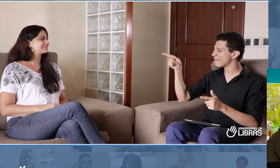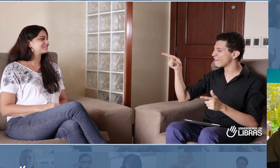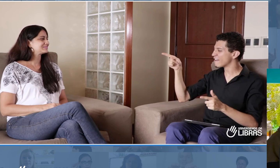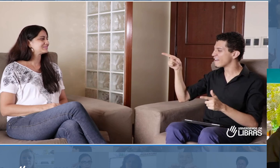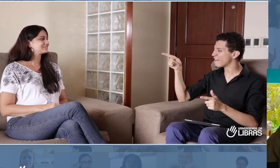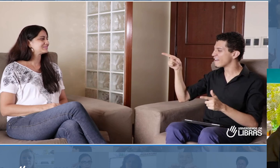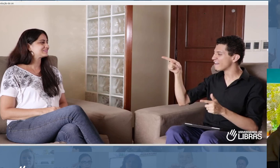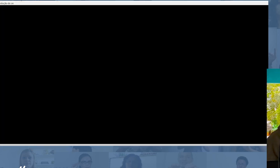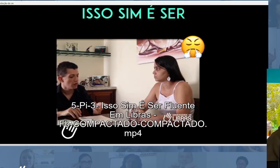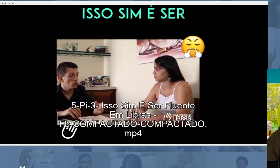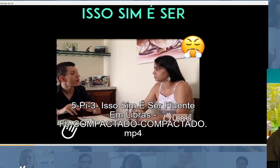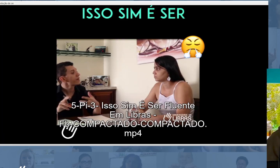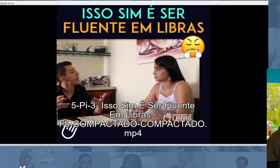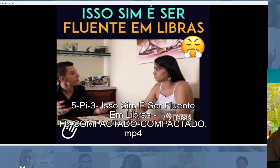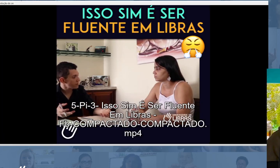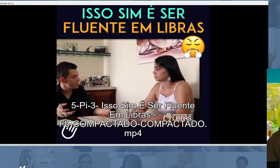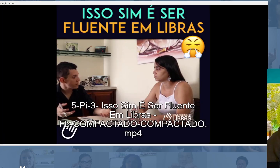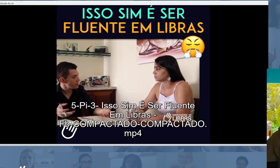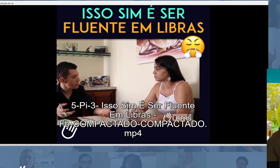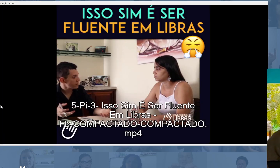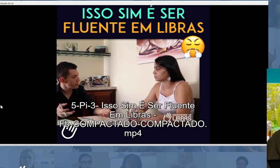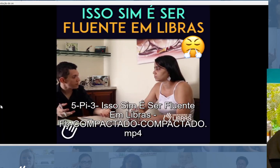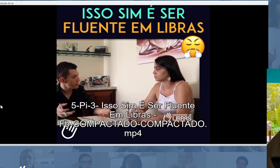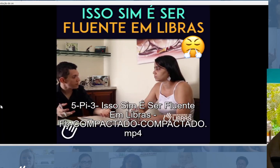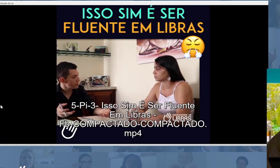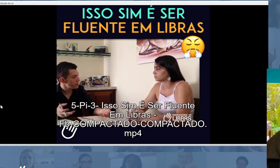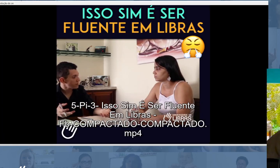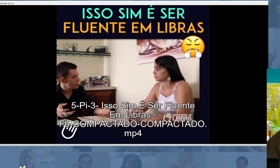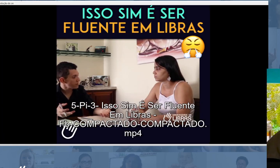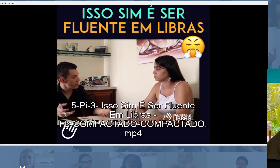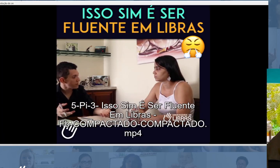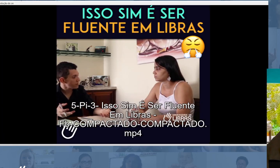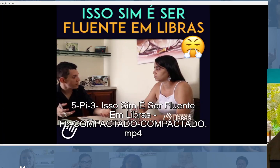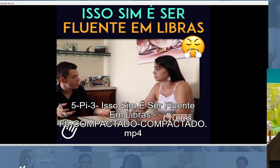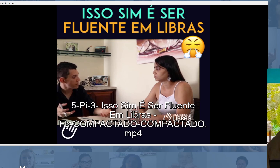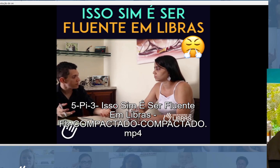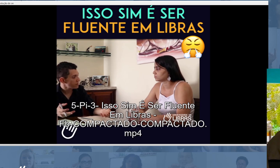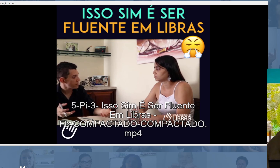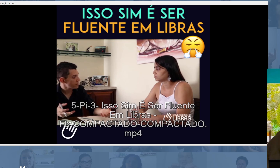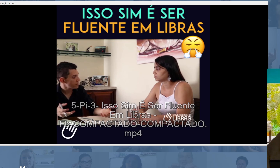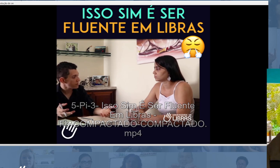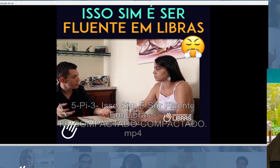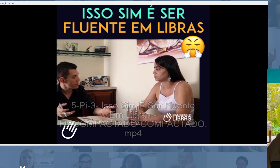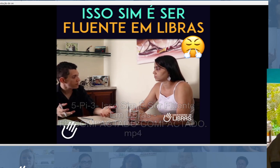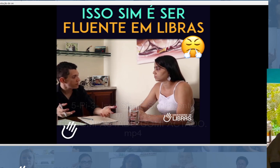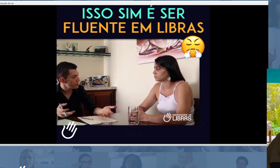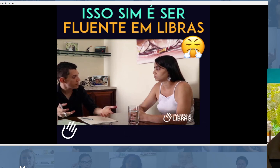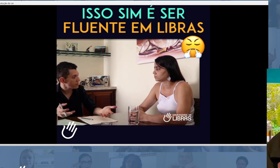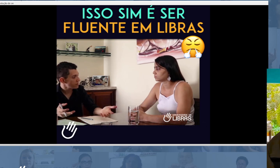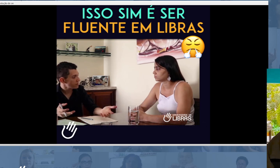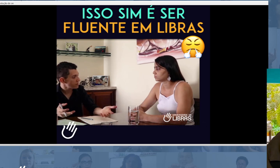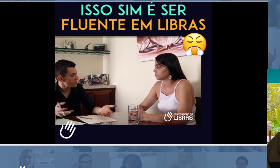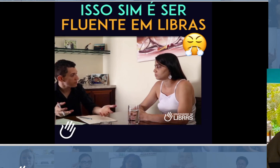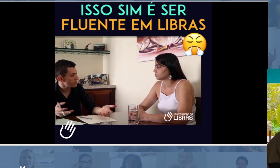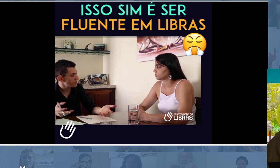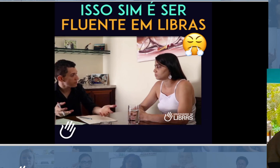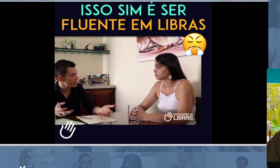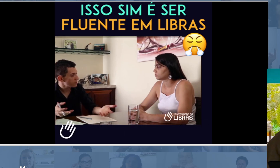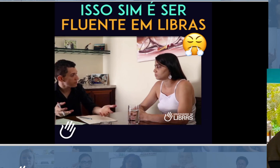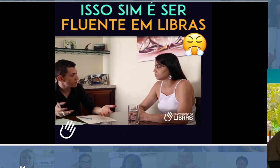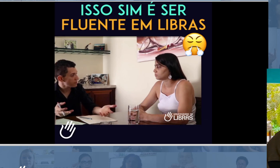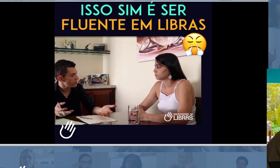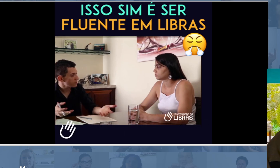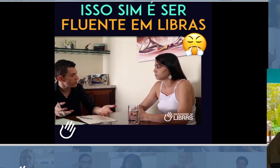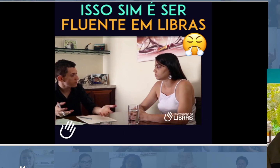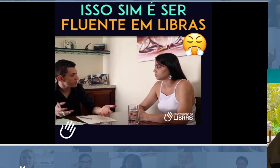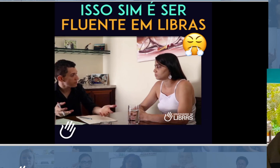passo. E quando eu falo de passo a passo, a Luana queria muito, muito, muito mesmo